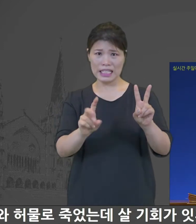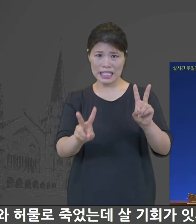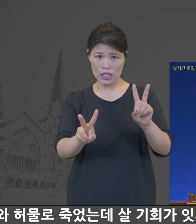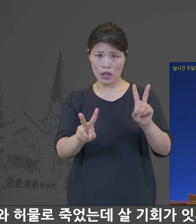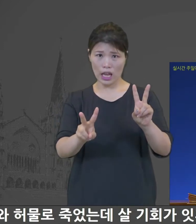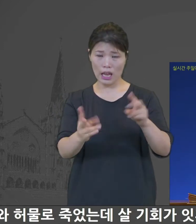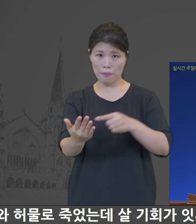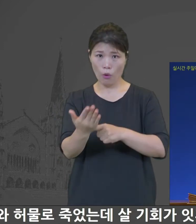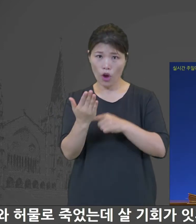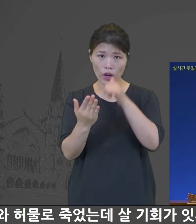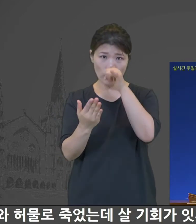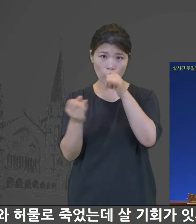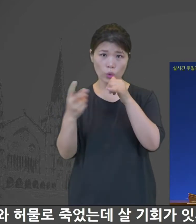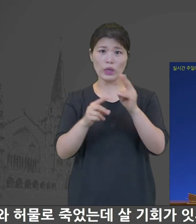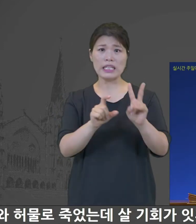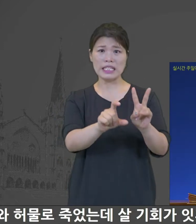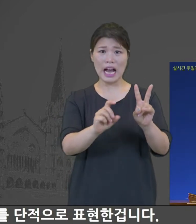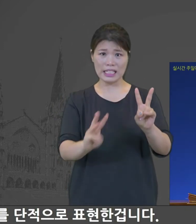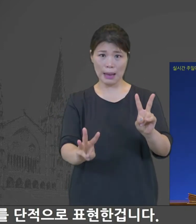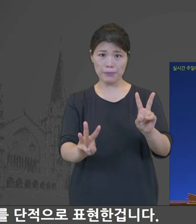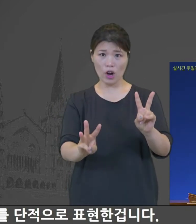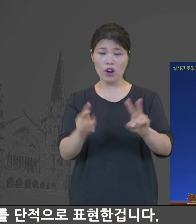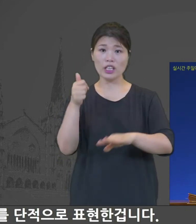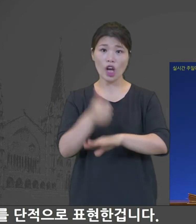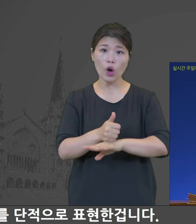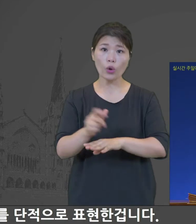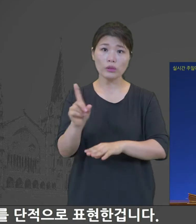다음에 3절에 가니까 결론이 뭐냐면